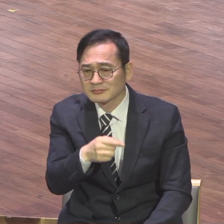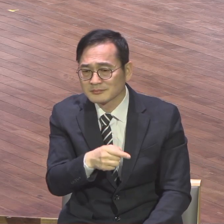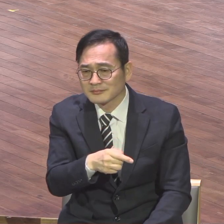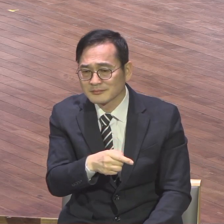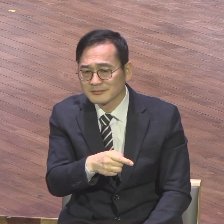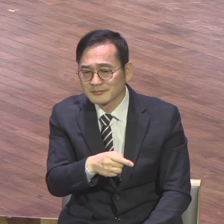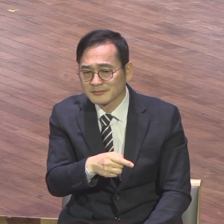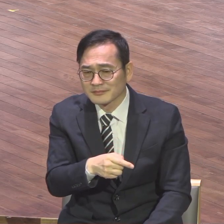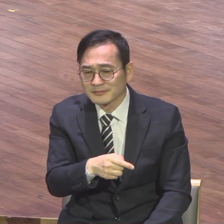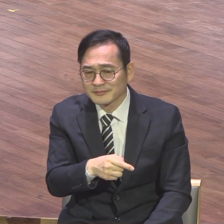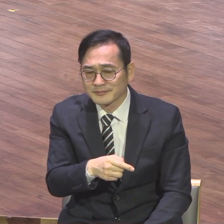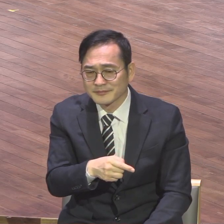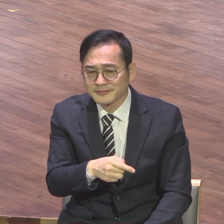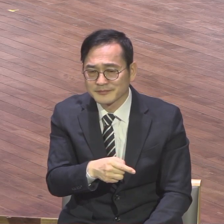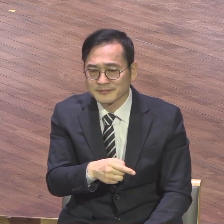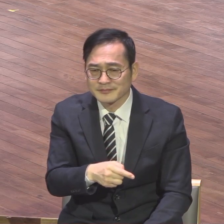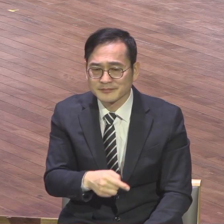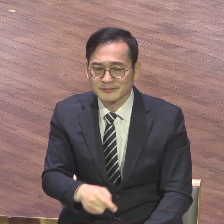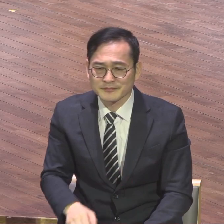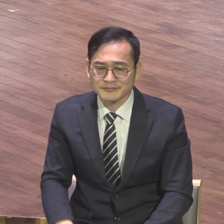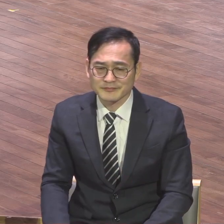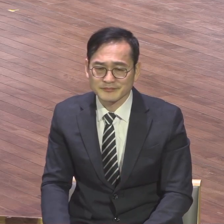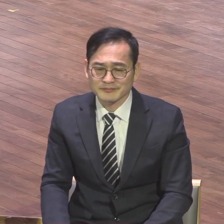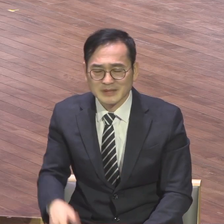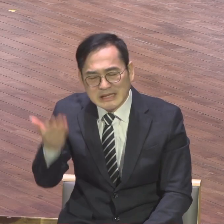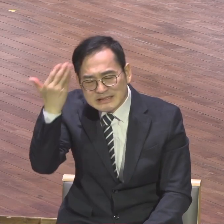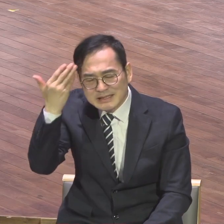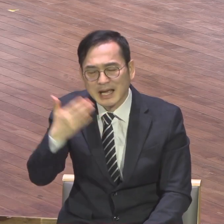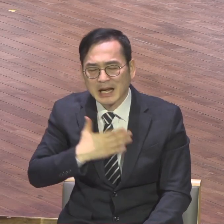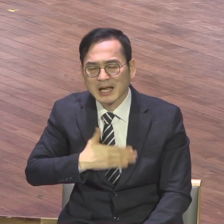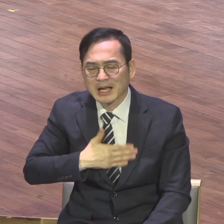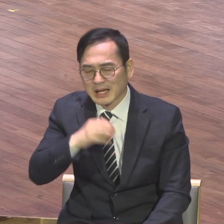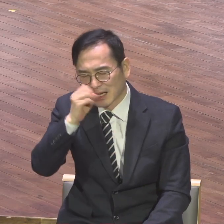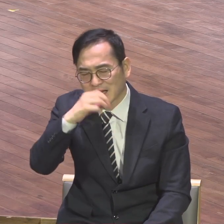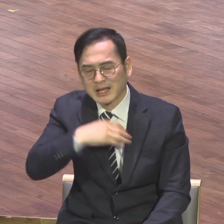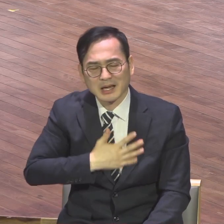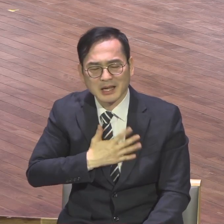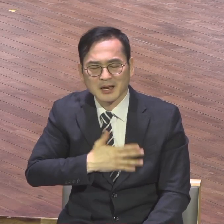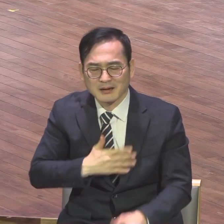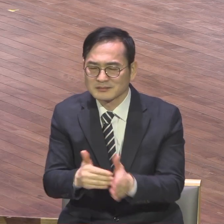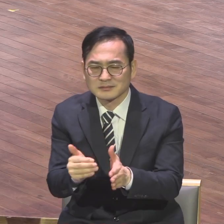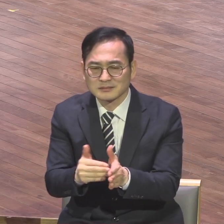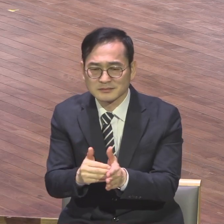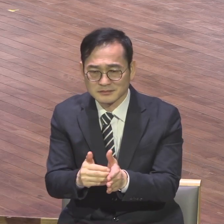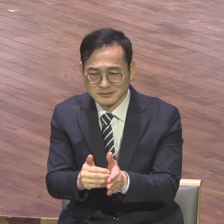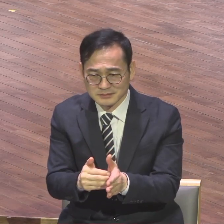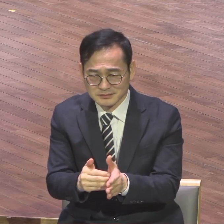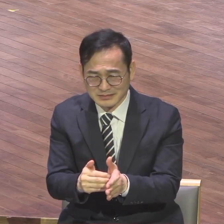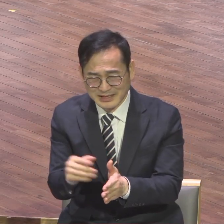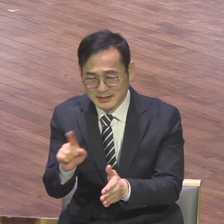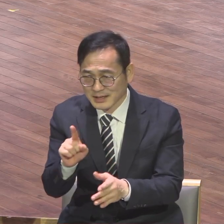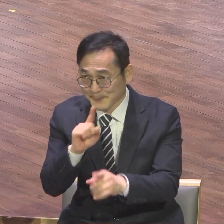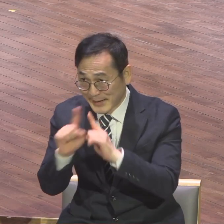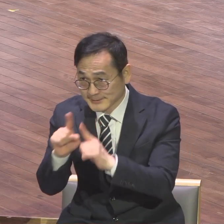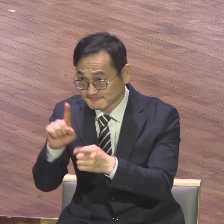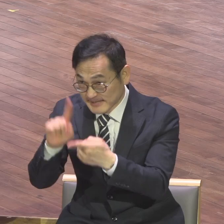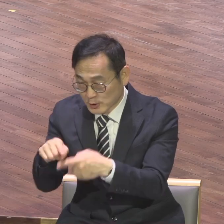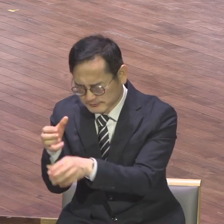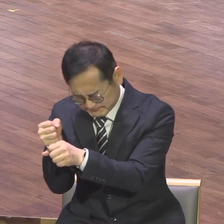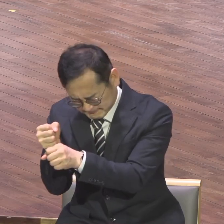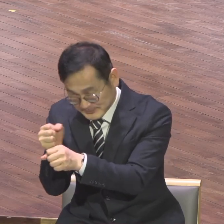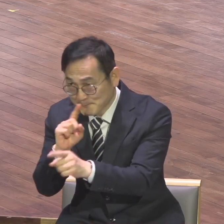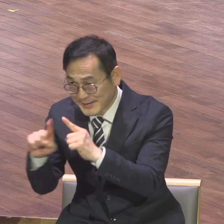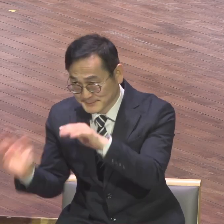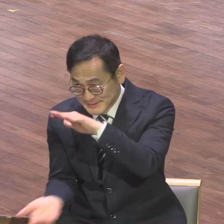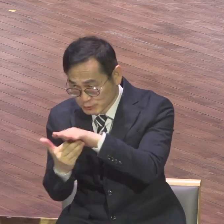절대적이라는 사실을 모르기 때문에. 대강 아니까 뭐 해도 좋고 안 해도 좋고. 말씀 붙잡는 삶의 삶 속에